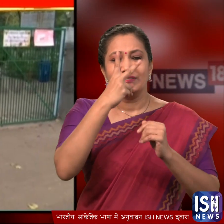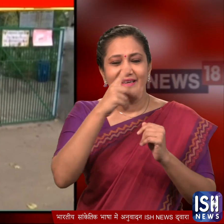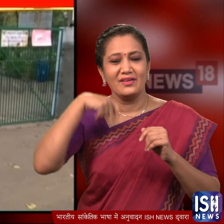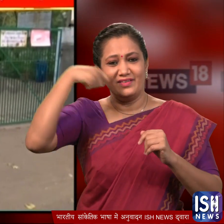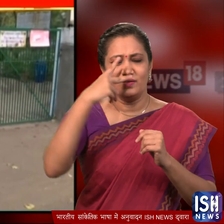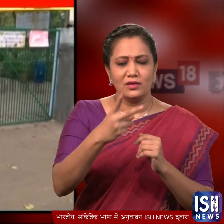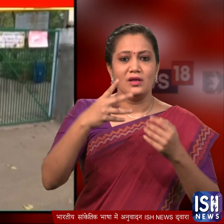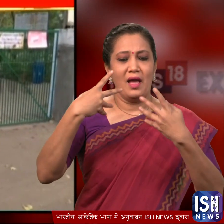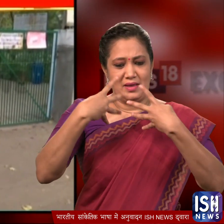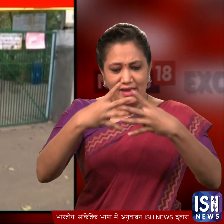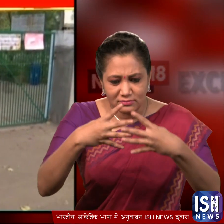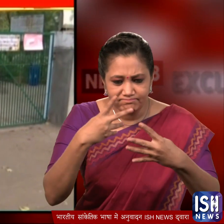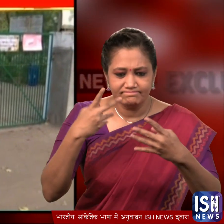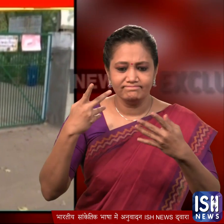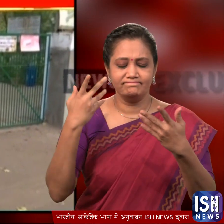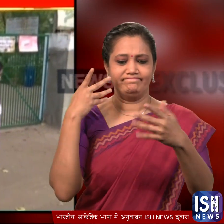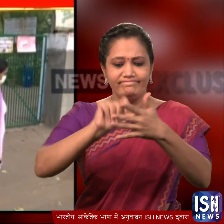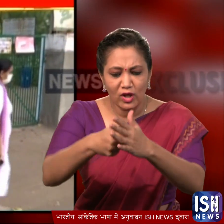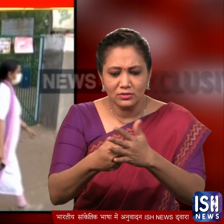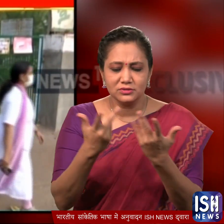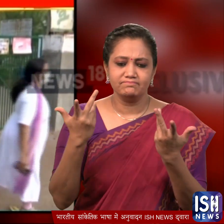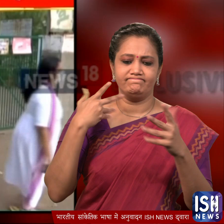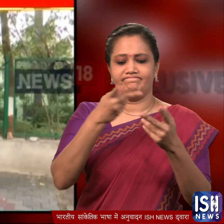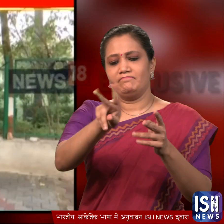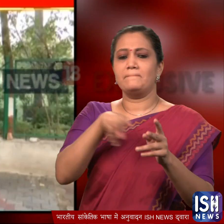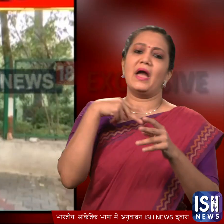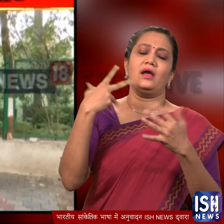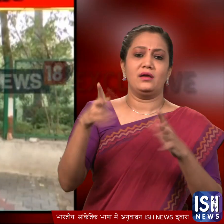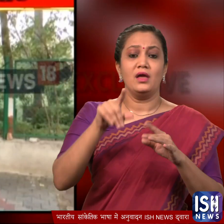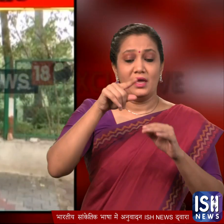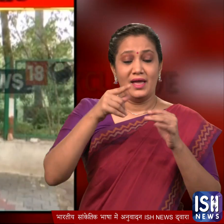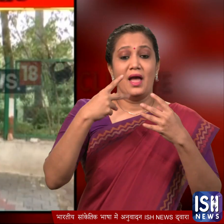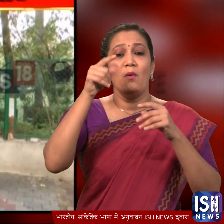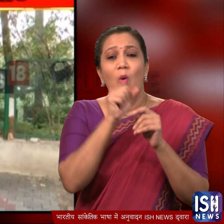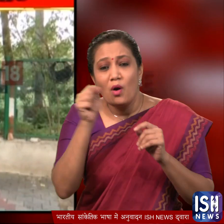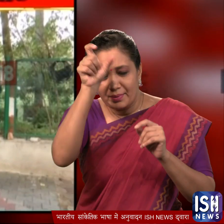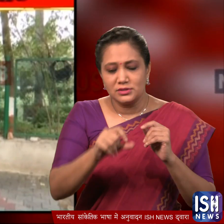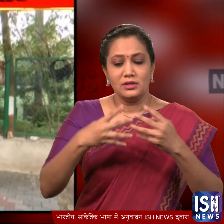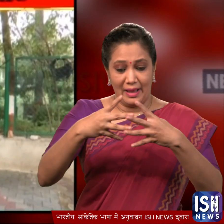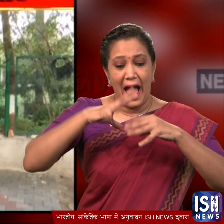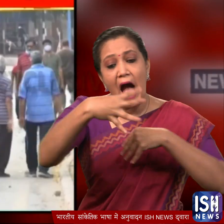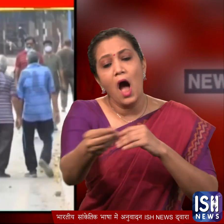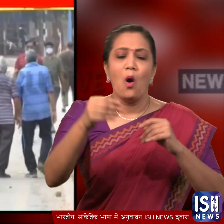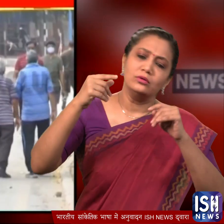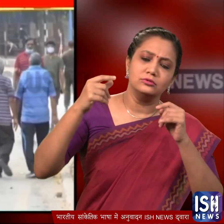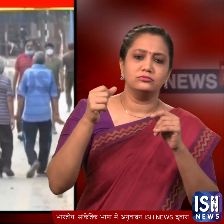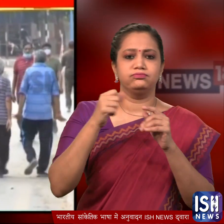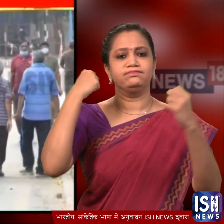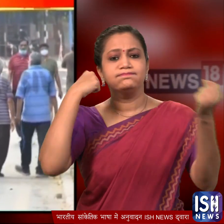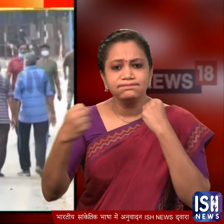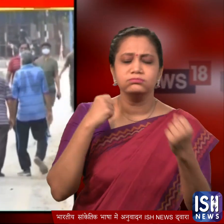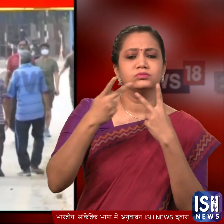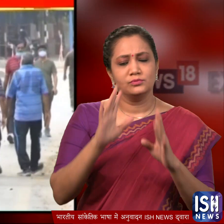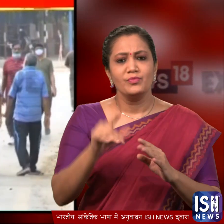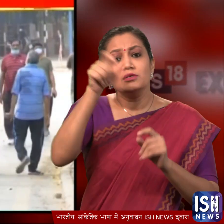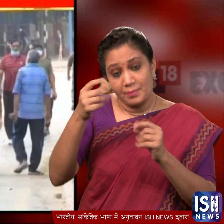तस्वीर में कुछ लोग पार्क का गेट बंद कर देख लौटते नजर आए। एक बुजुर्ग तो पार्क के बाहर ही कसरत करते दिखाई दिए। हालांकि कुछ लोगों